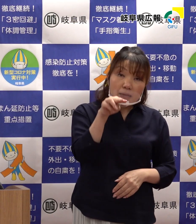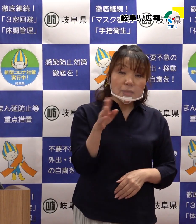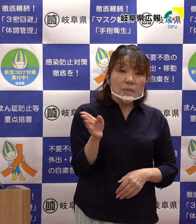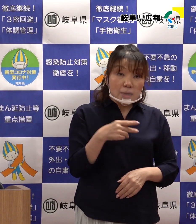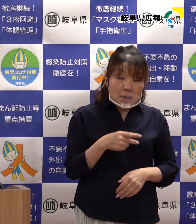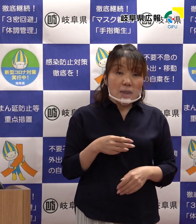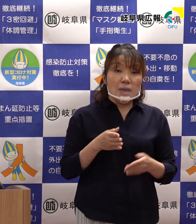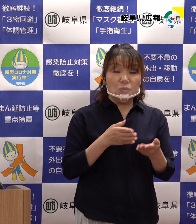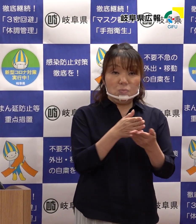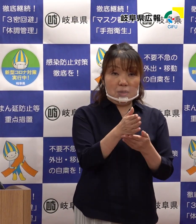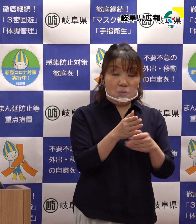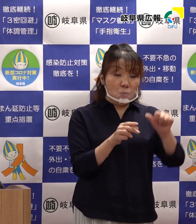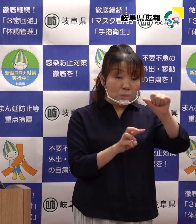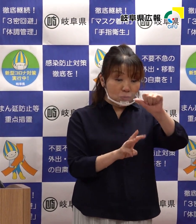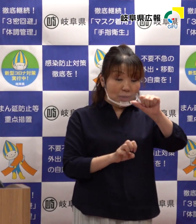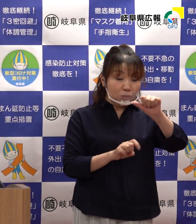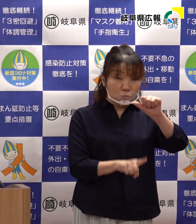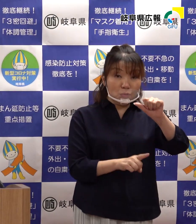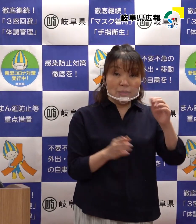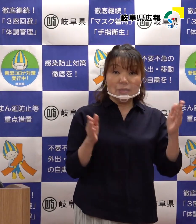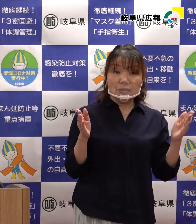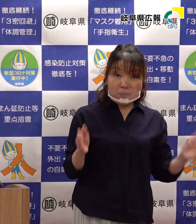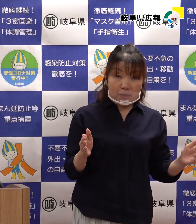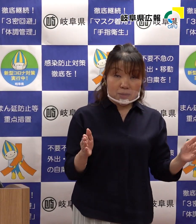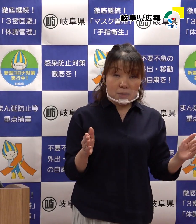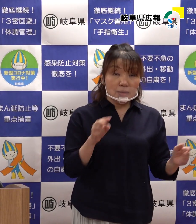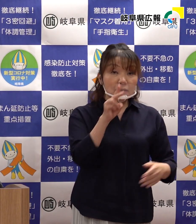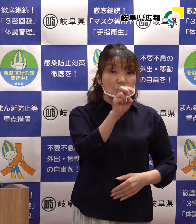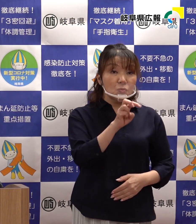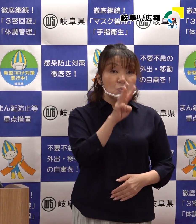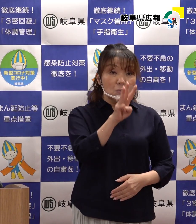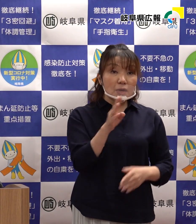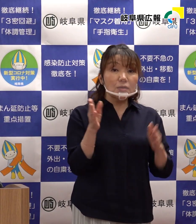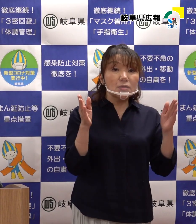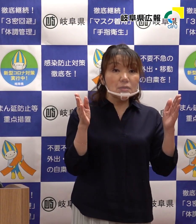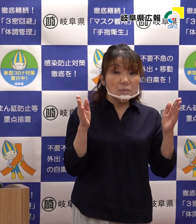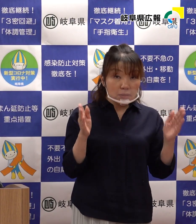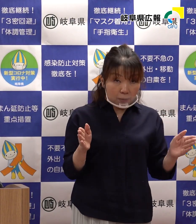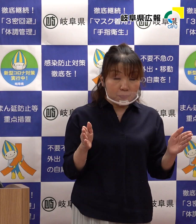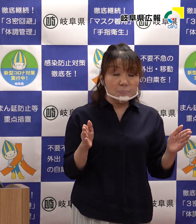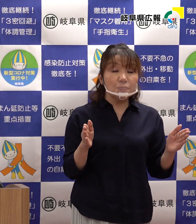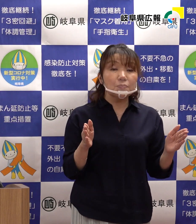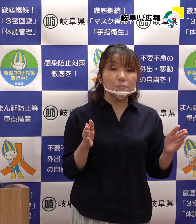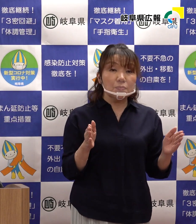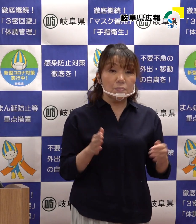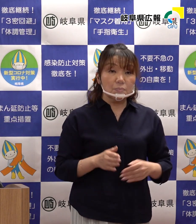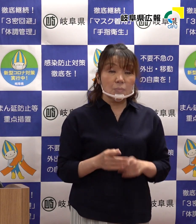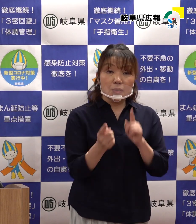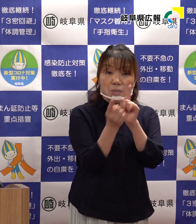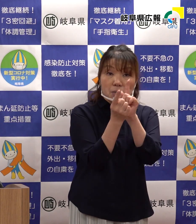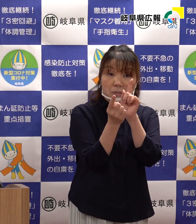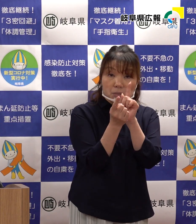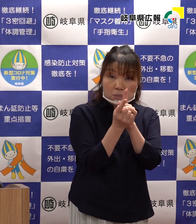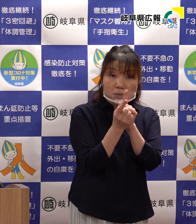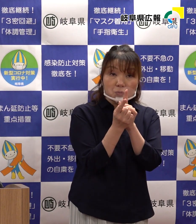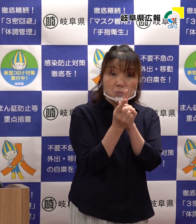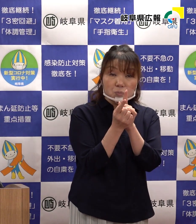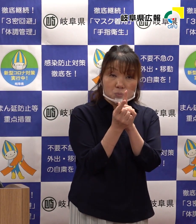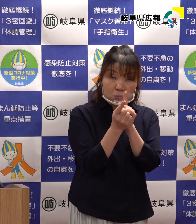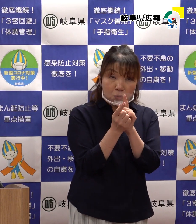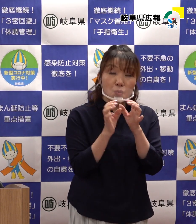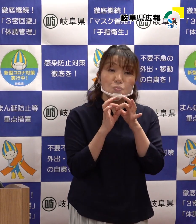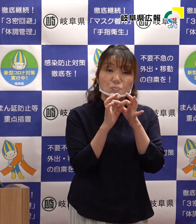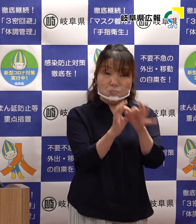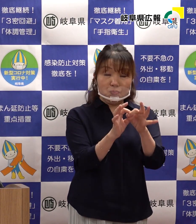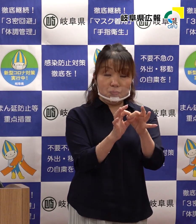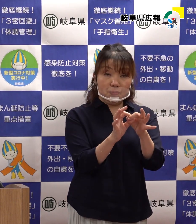して5月31日までということで、23日間、この対策を進めていく